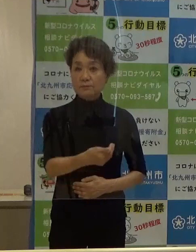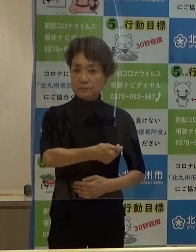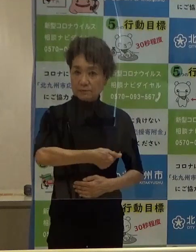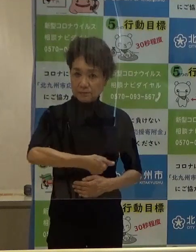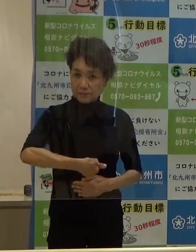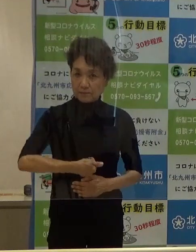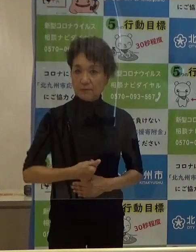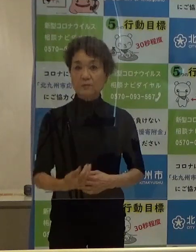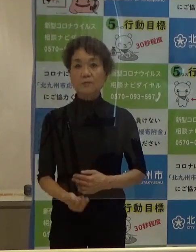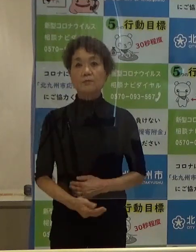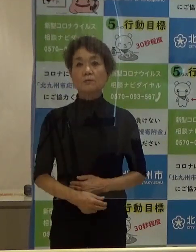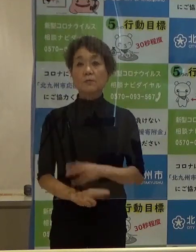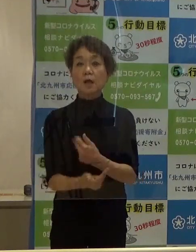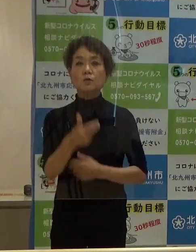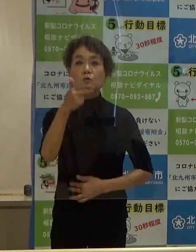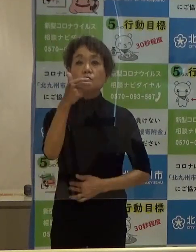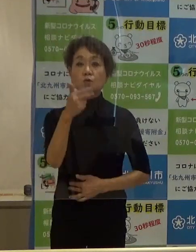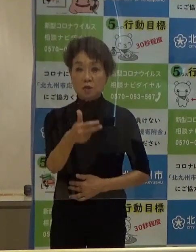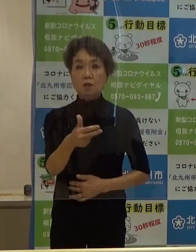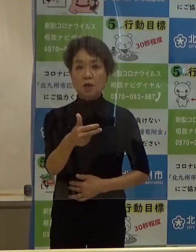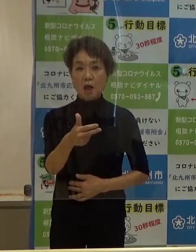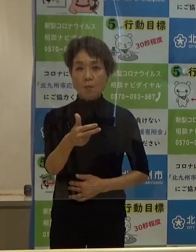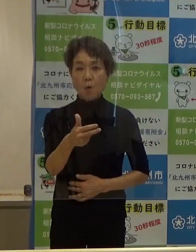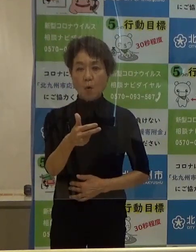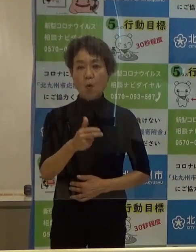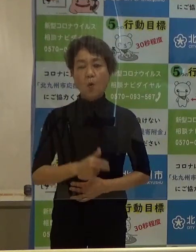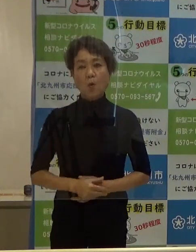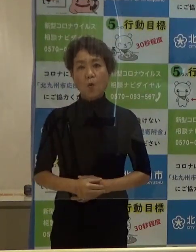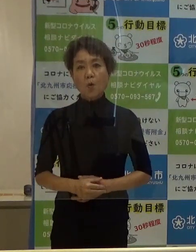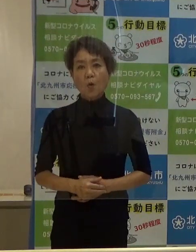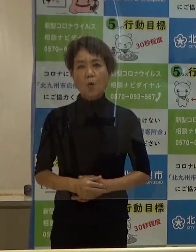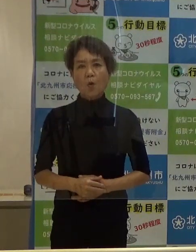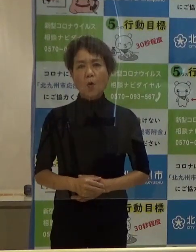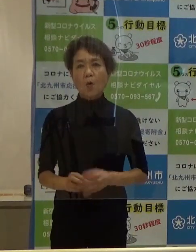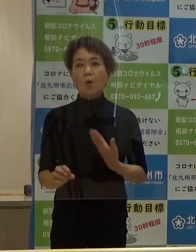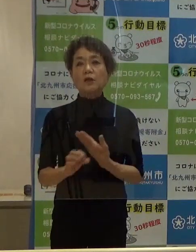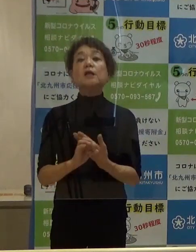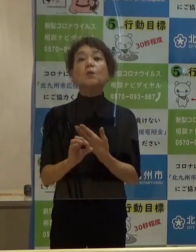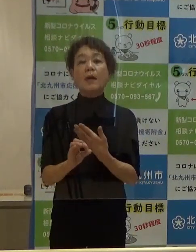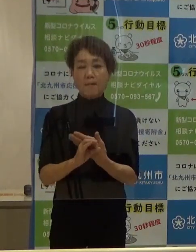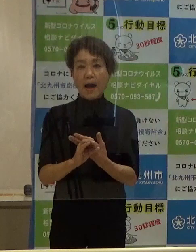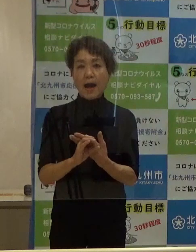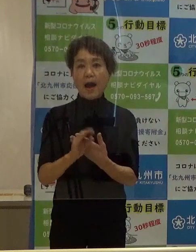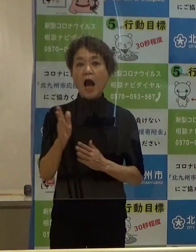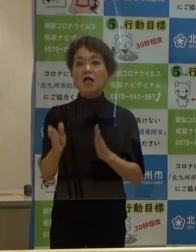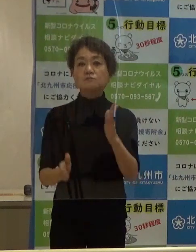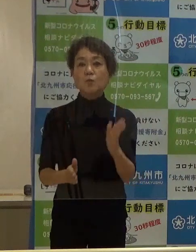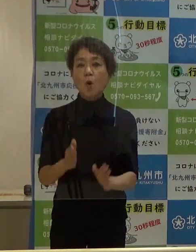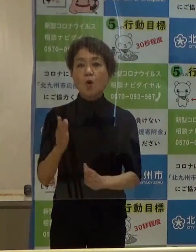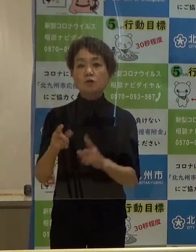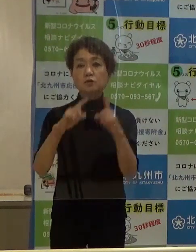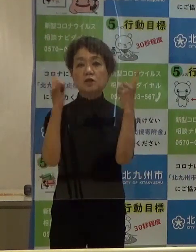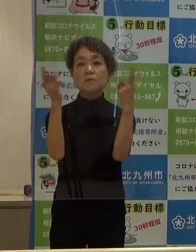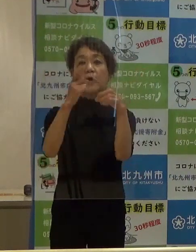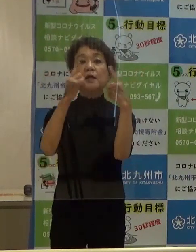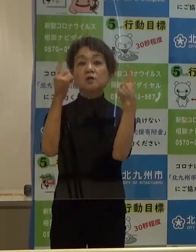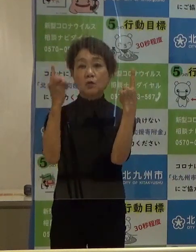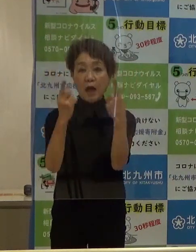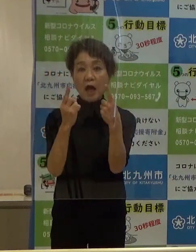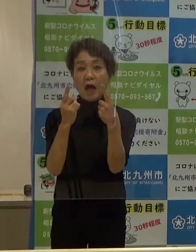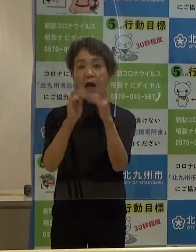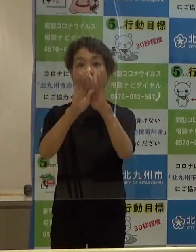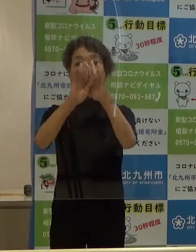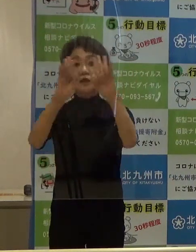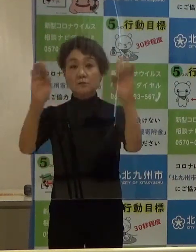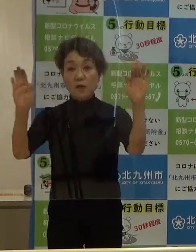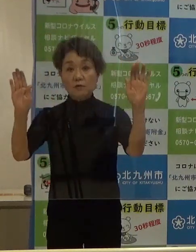北九州市でも例えばミックスパーだとかでスポーツイベントは今後開催されてくるというような